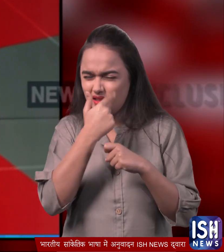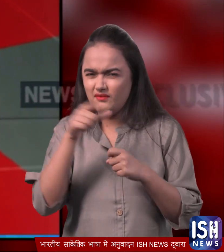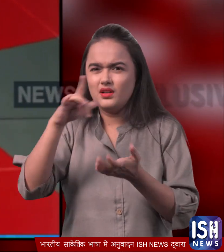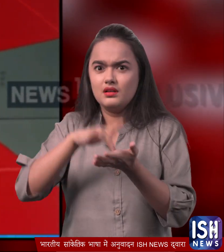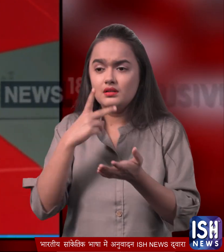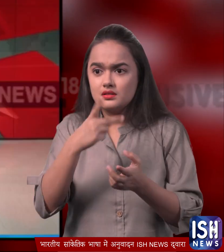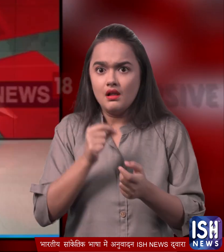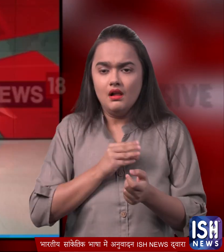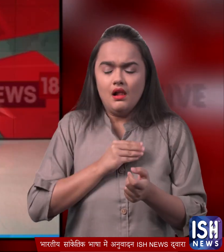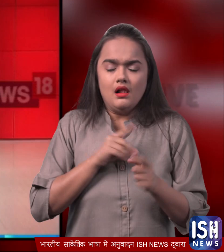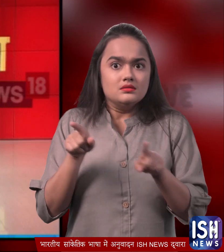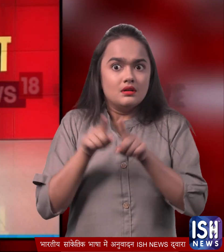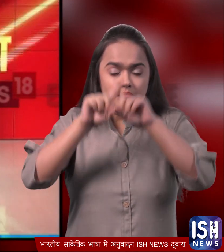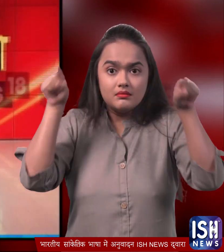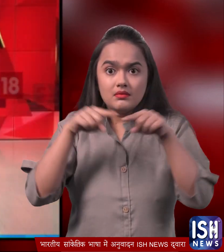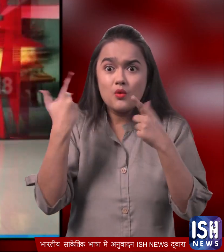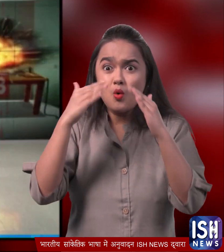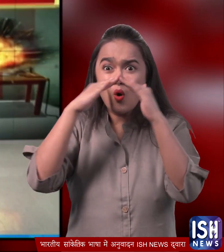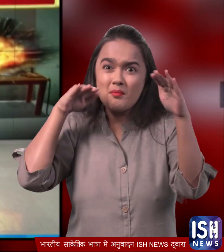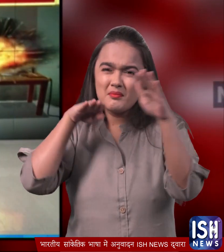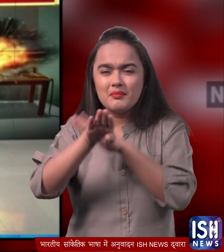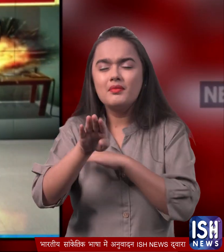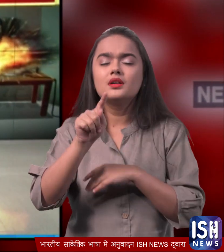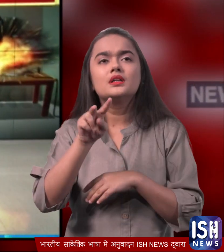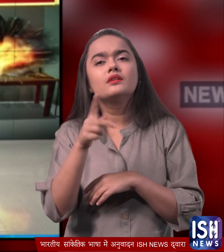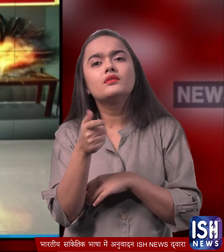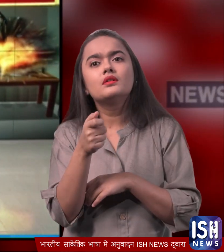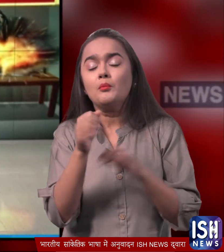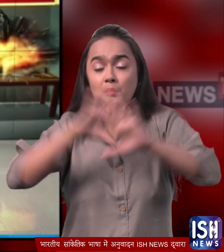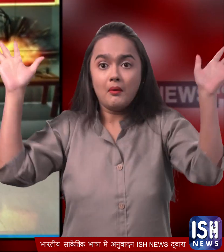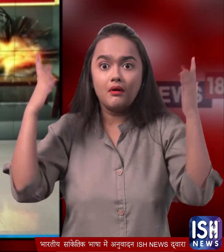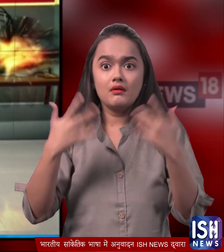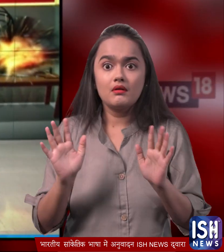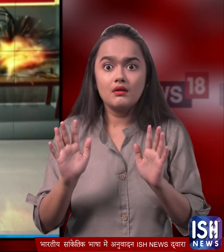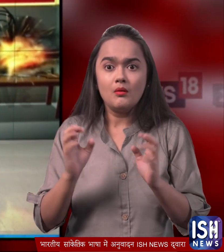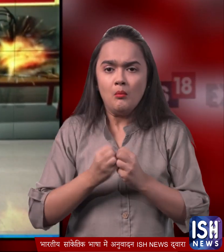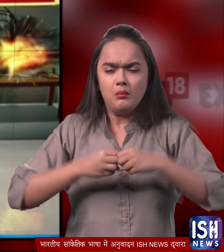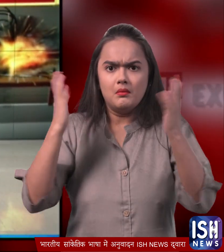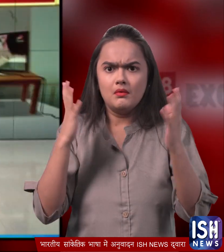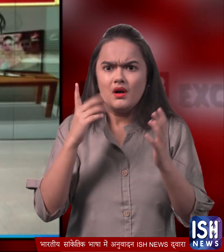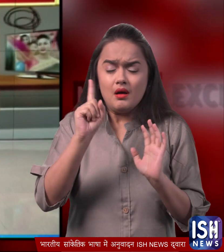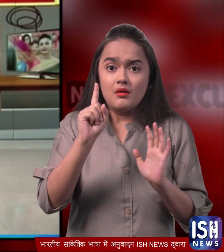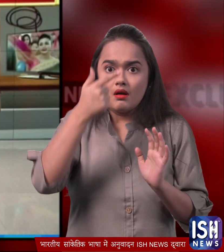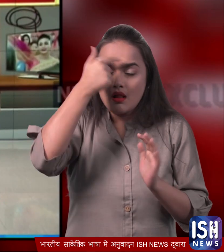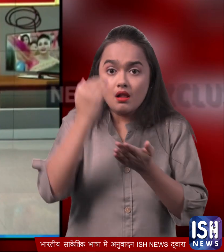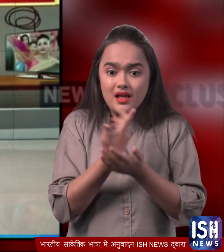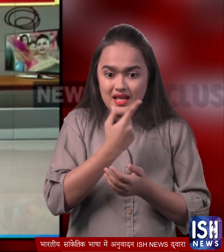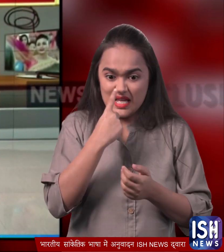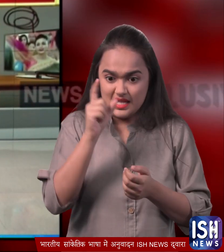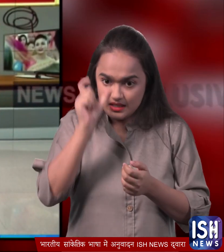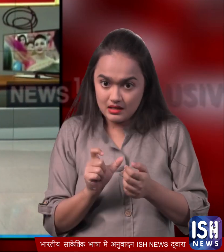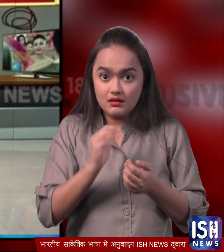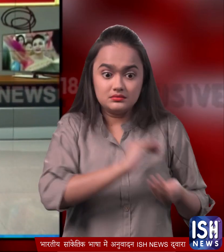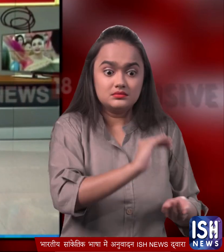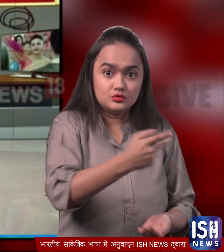से डरा देने वाली कुछ तस्वीरें सामने आई। वहां एक घर के अंदर चलते चलते टीवी फट गया। गनीमत यह रही कि उस वक्त टीवी देख